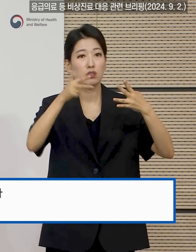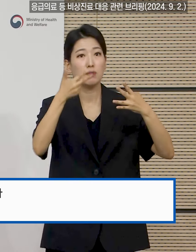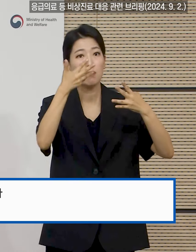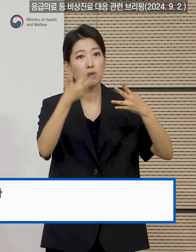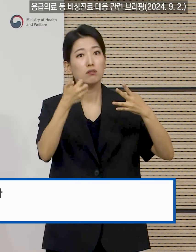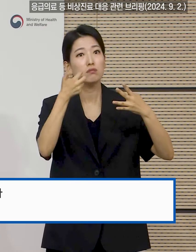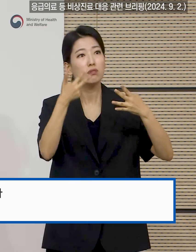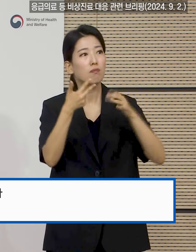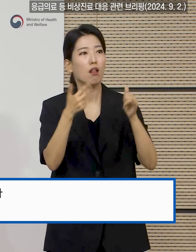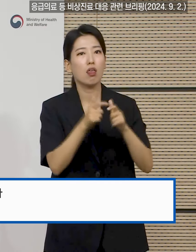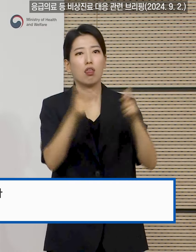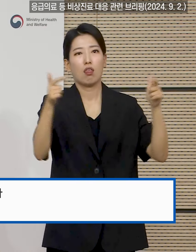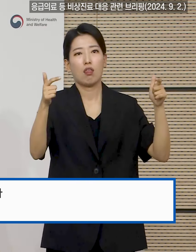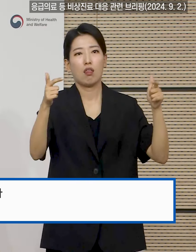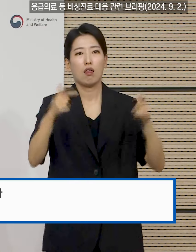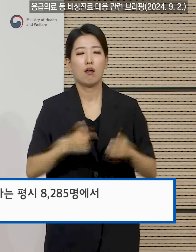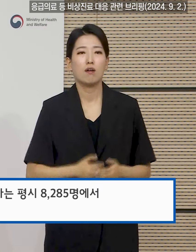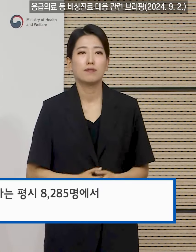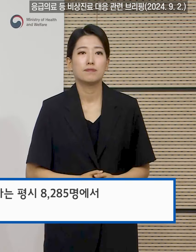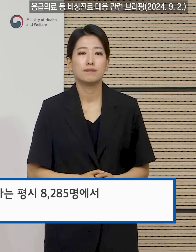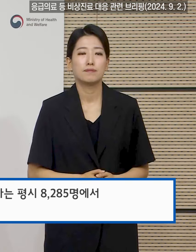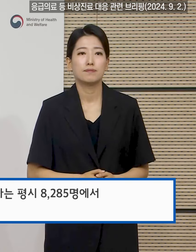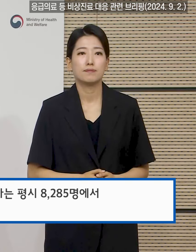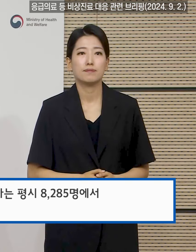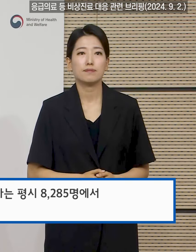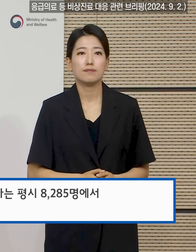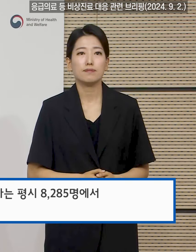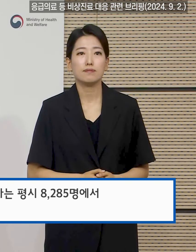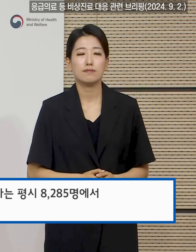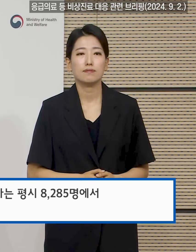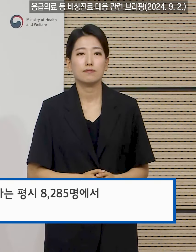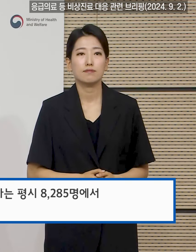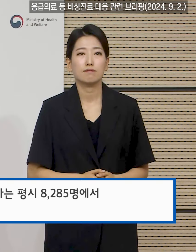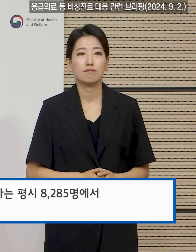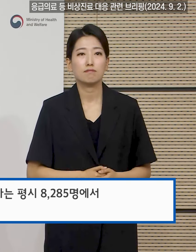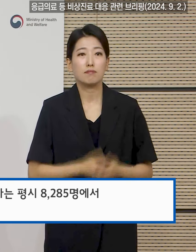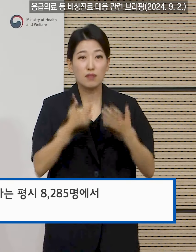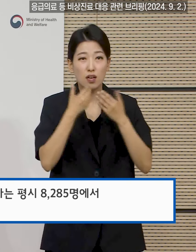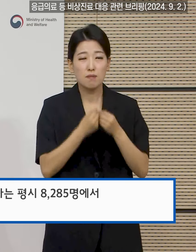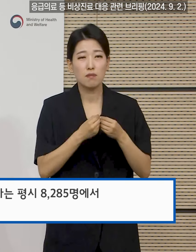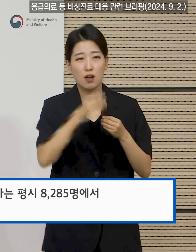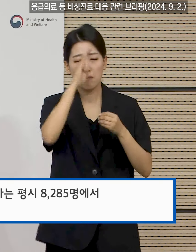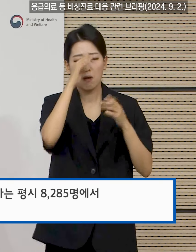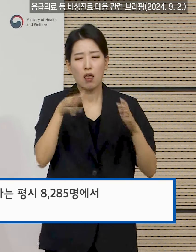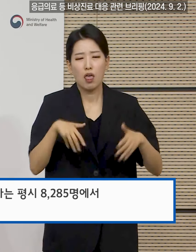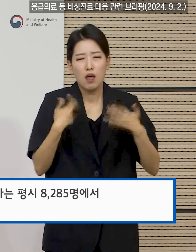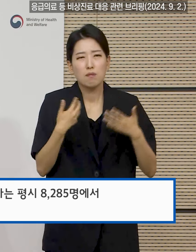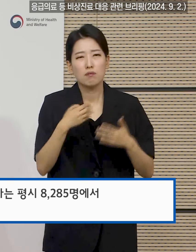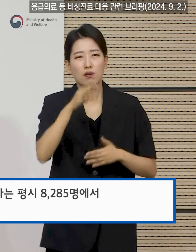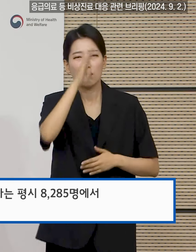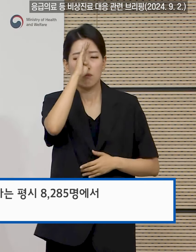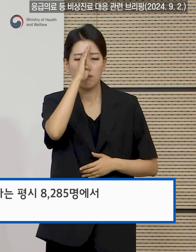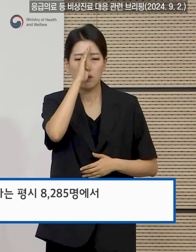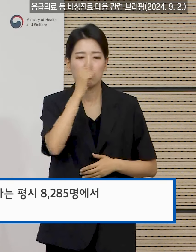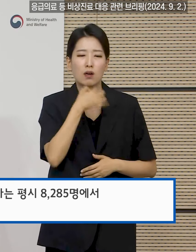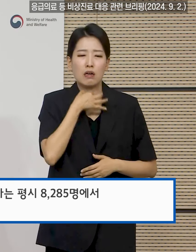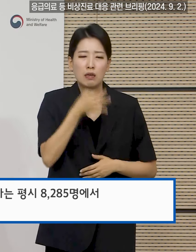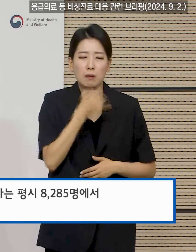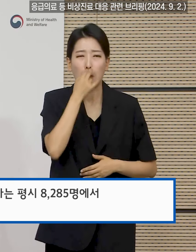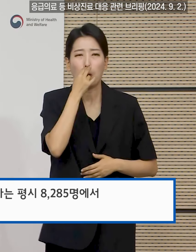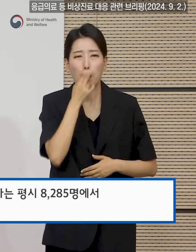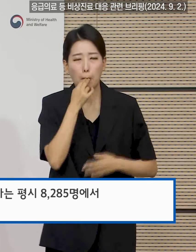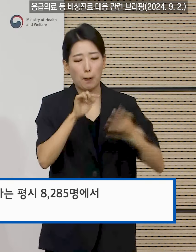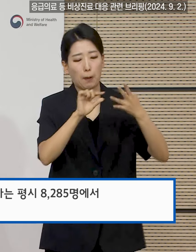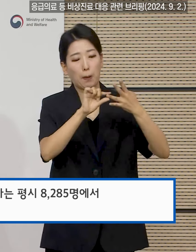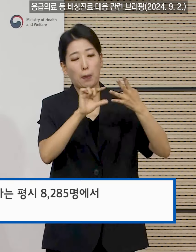19,783명으로 증가하였습니다. 특히 케이타스 4, 5에 해당하는 경증과 비응급 환자는